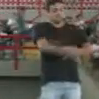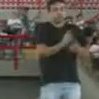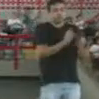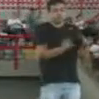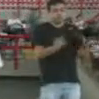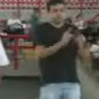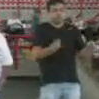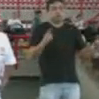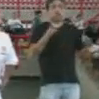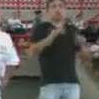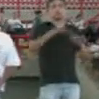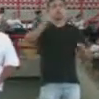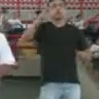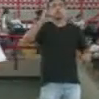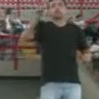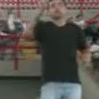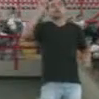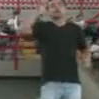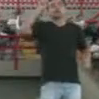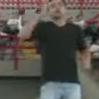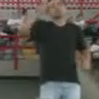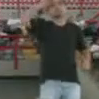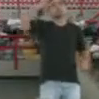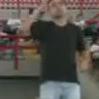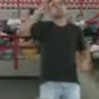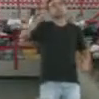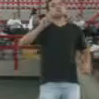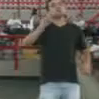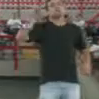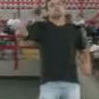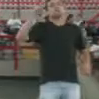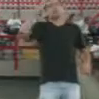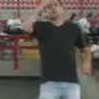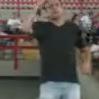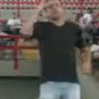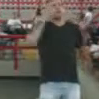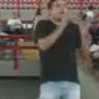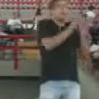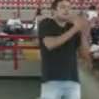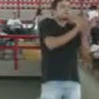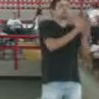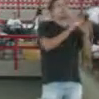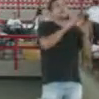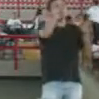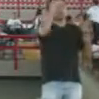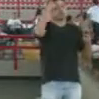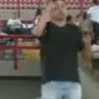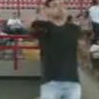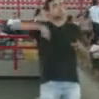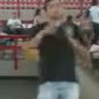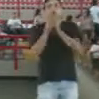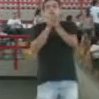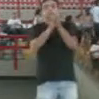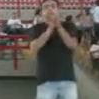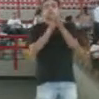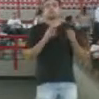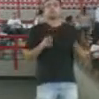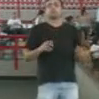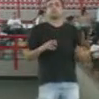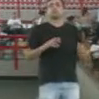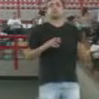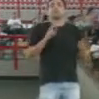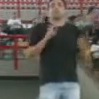Jó te lembra o quê? Bora, o pessoal que reza e o pessoal que não reza. Você sabia que